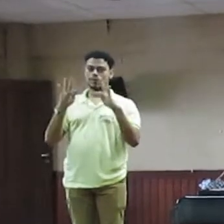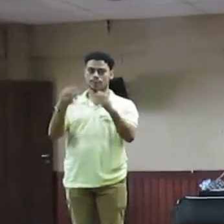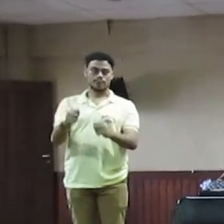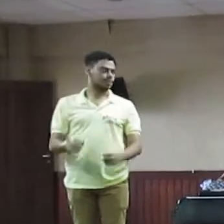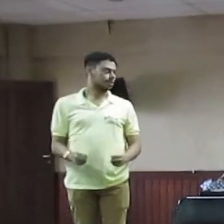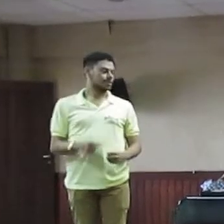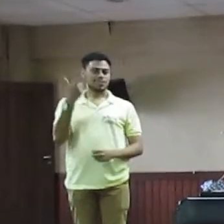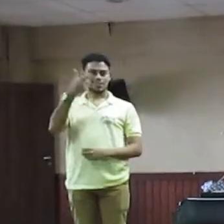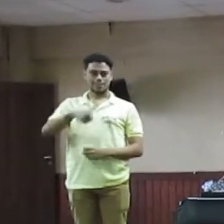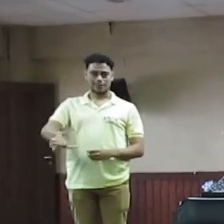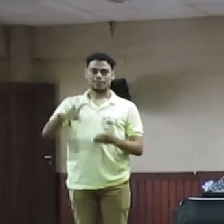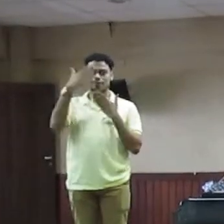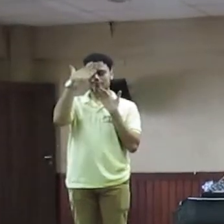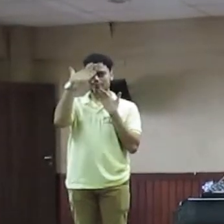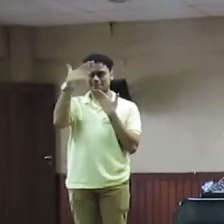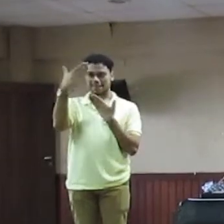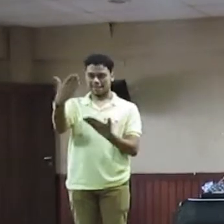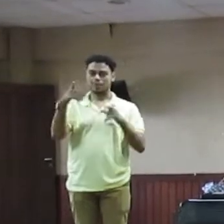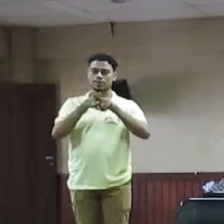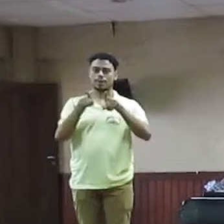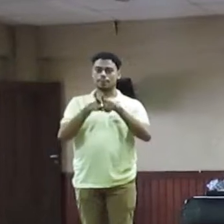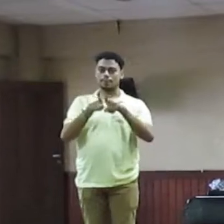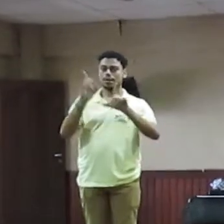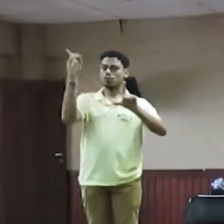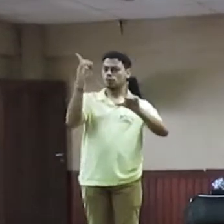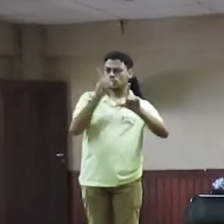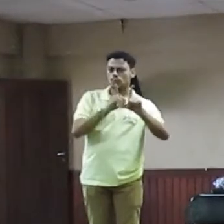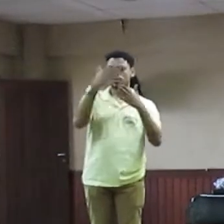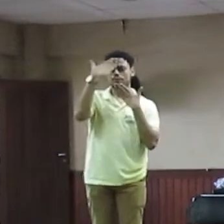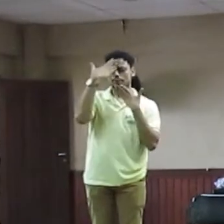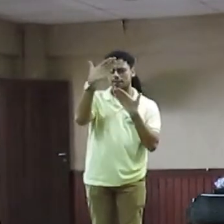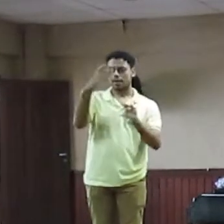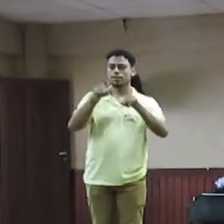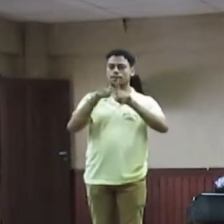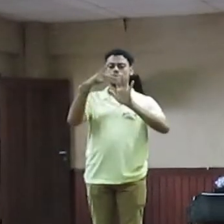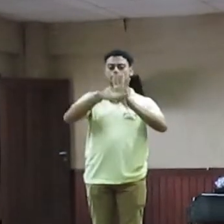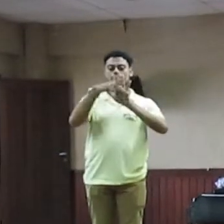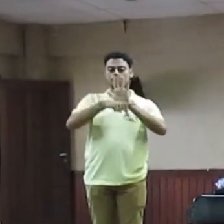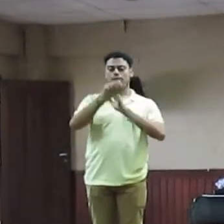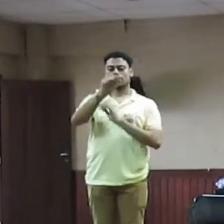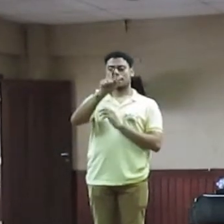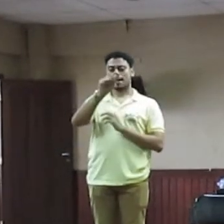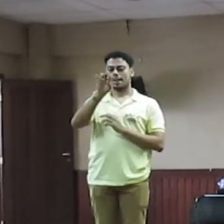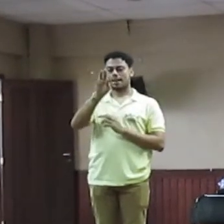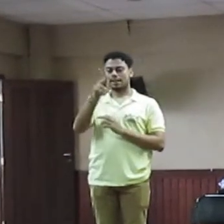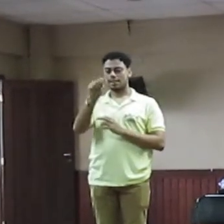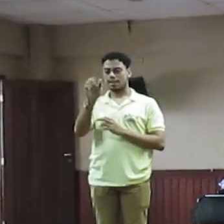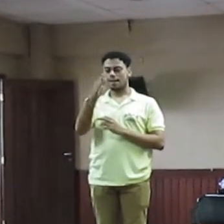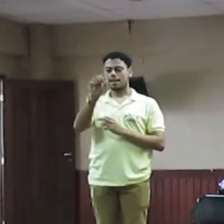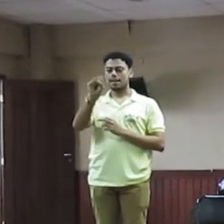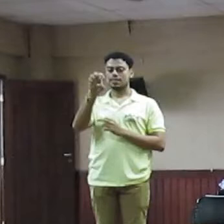todos. Mais uma vez, né, ao Centro Social Dom Lucas e ao projeto Ágata Esmeralda,